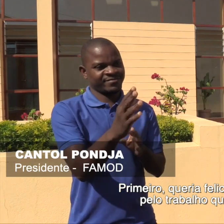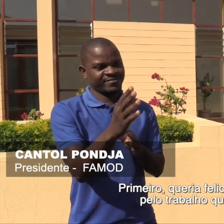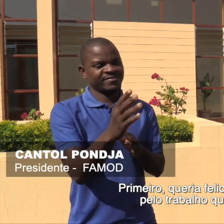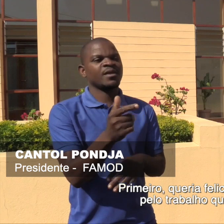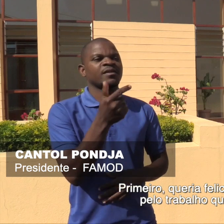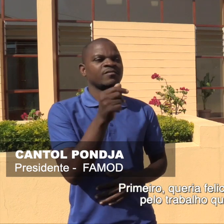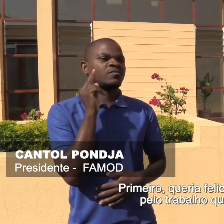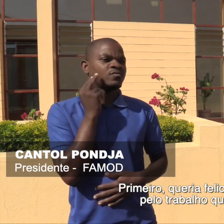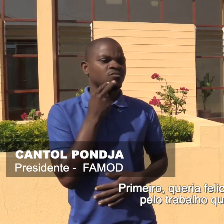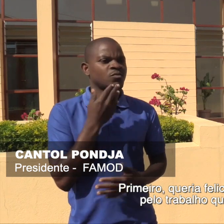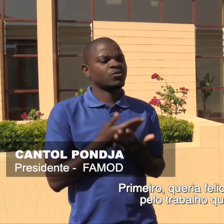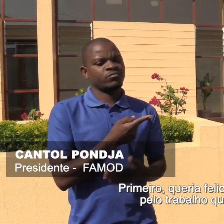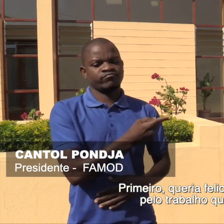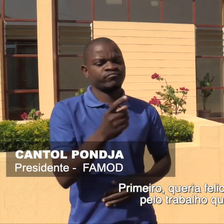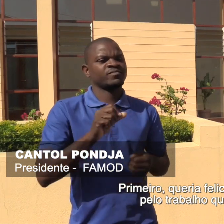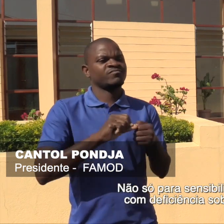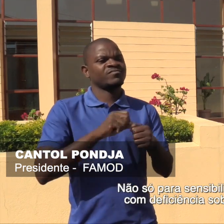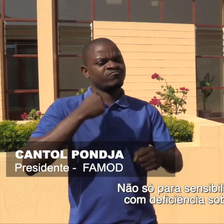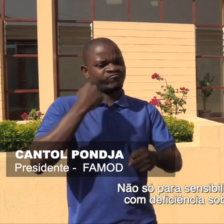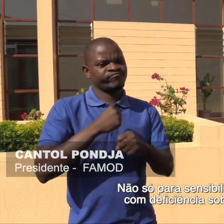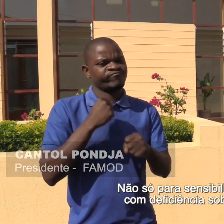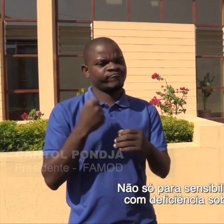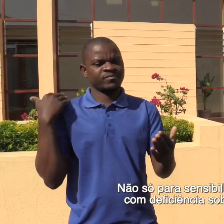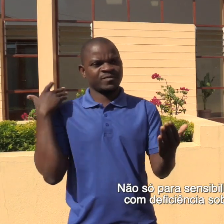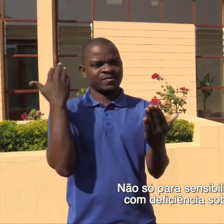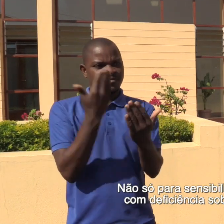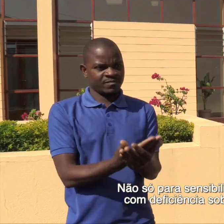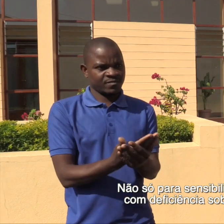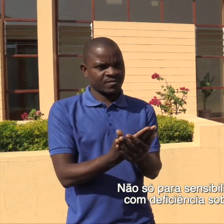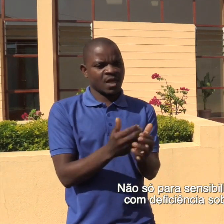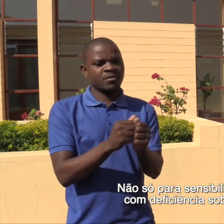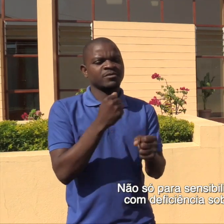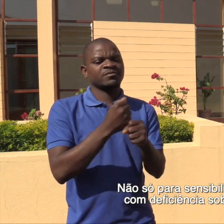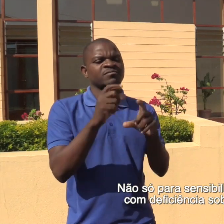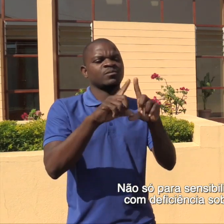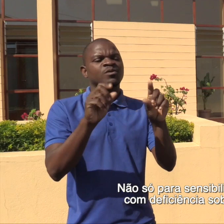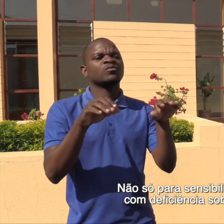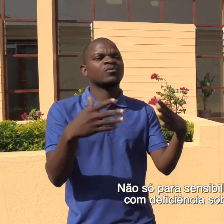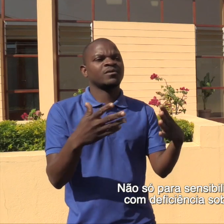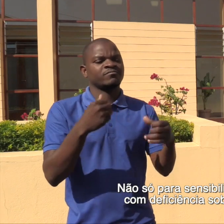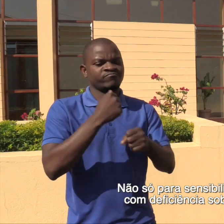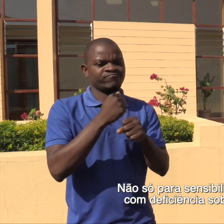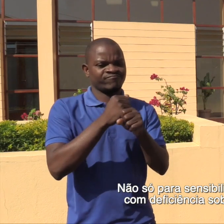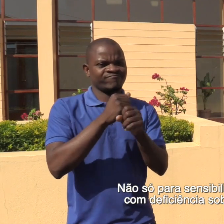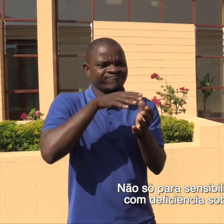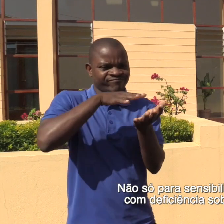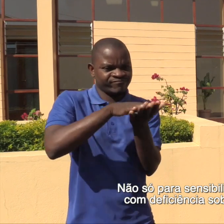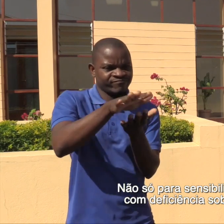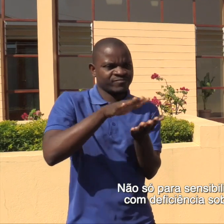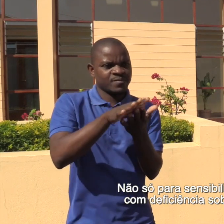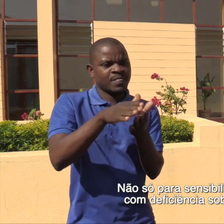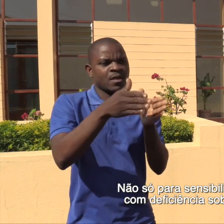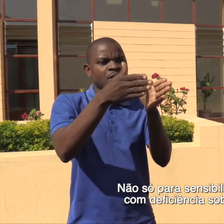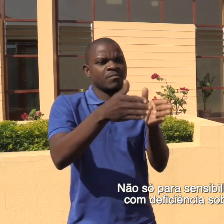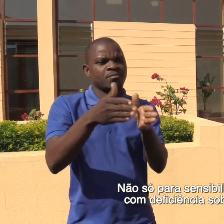TV Surdo pelo trabalho que tem feito para não só sensibilizar as pessoas com deficiência sobre